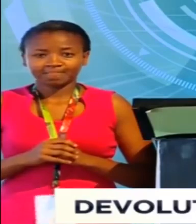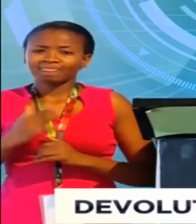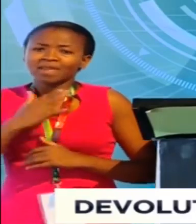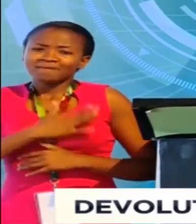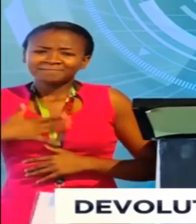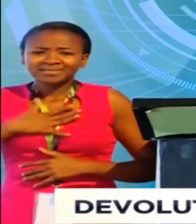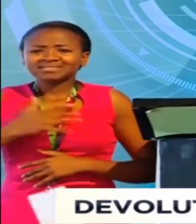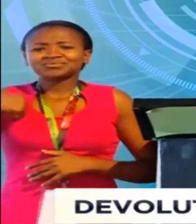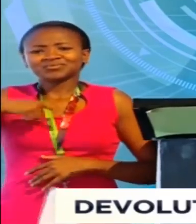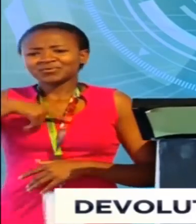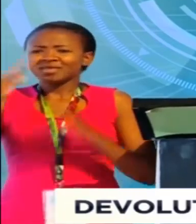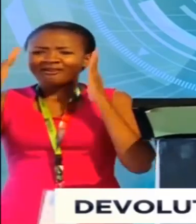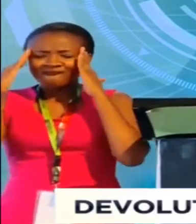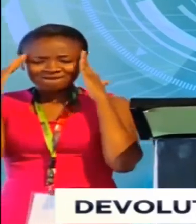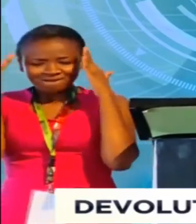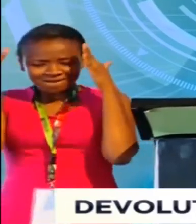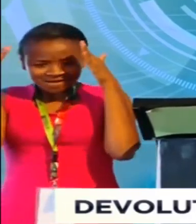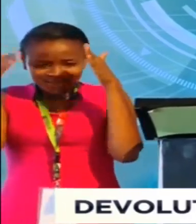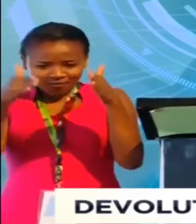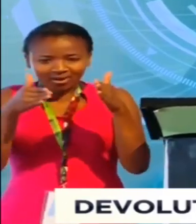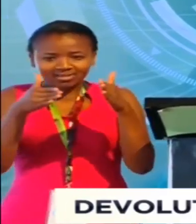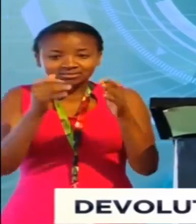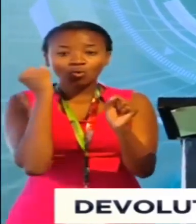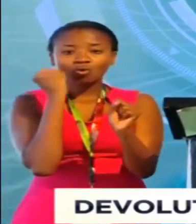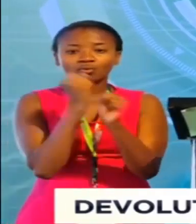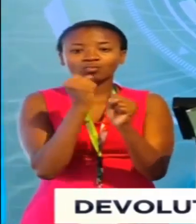let us keep this focus on work,